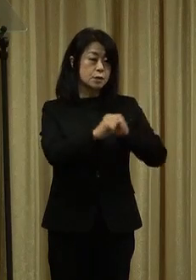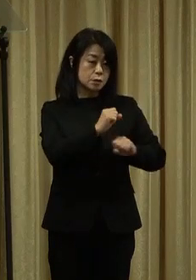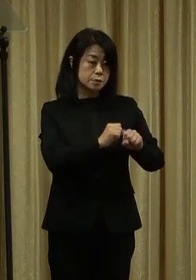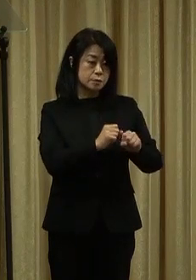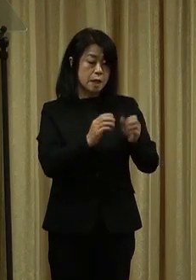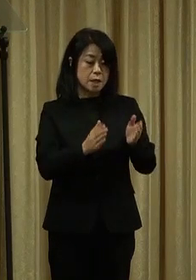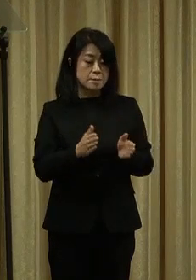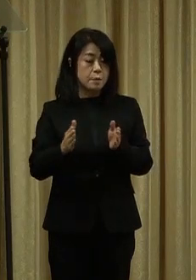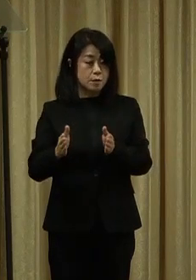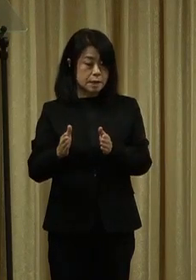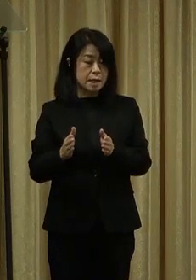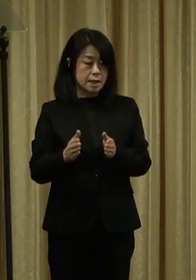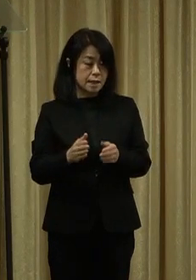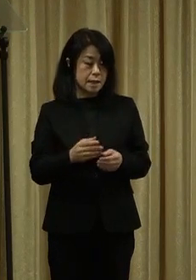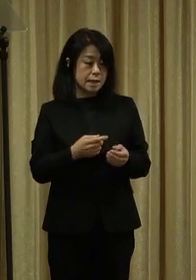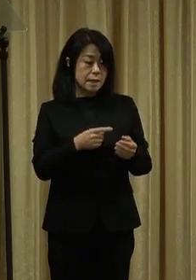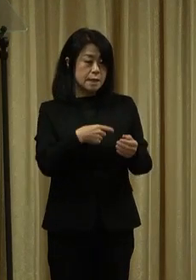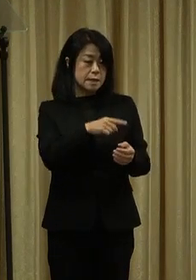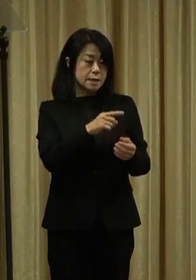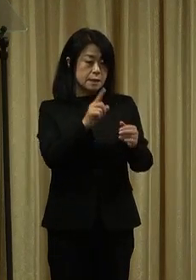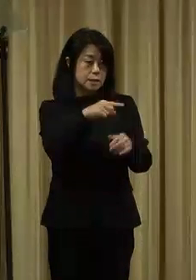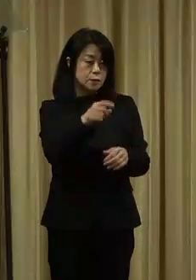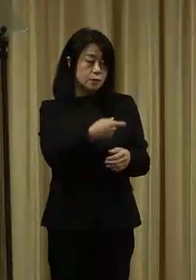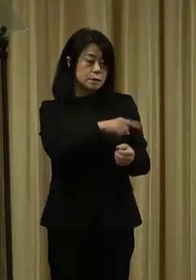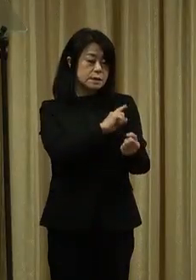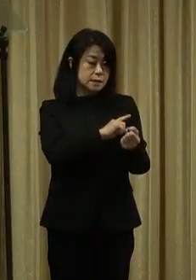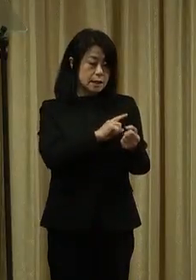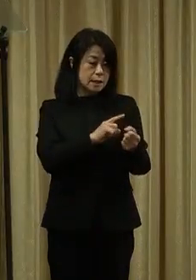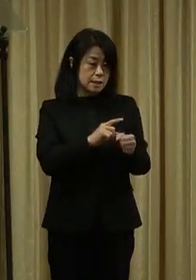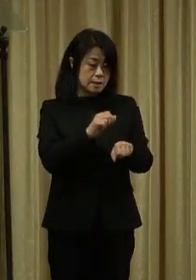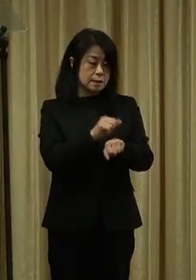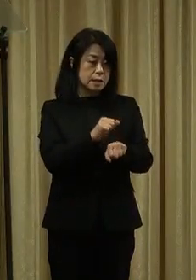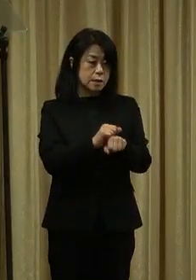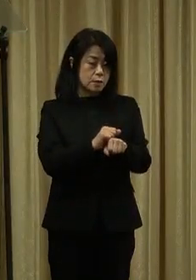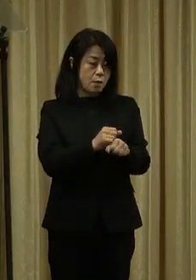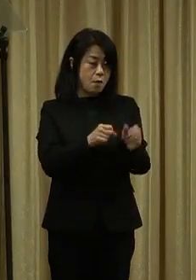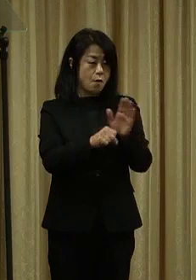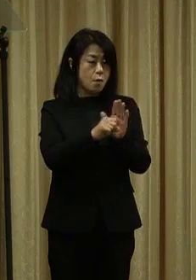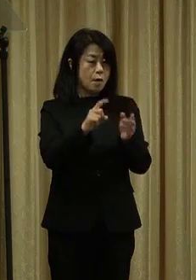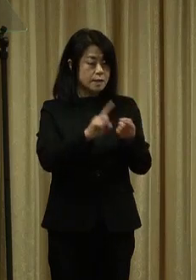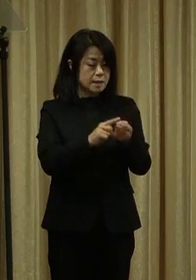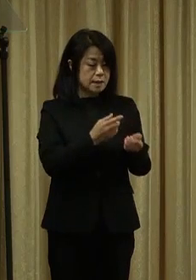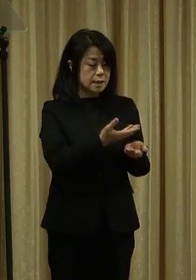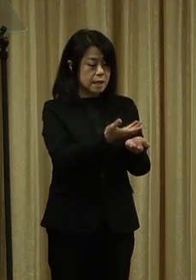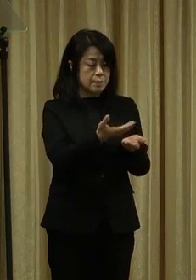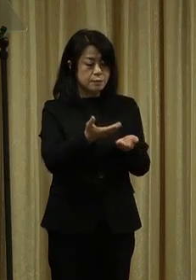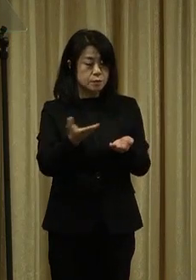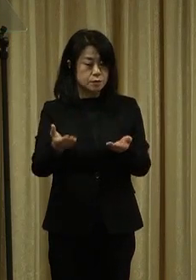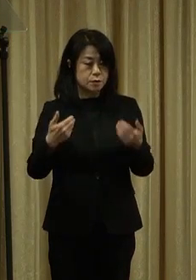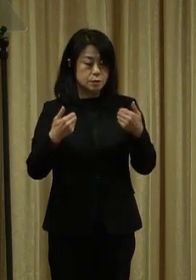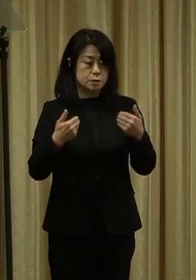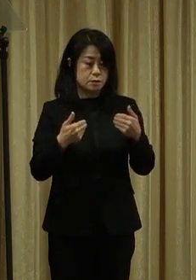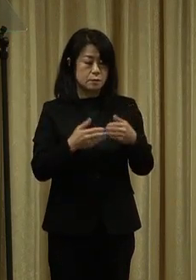でマンパワーや財源を効率的効果的に配分していく必要があります